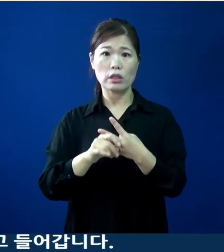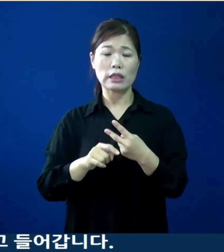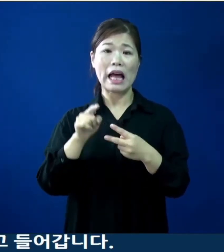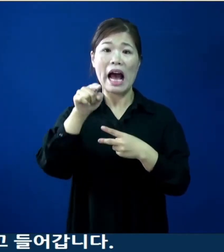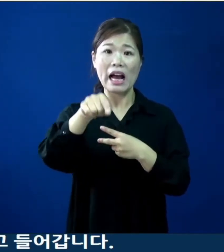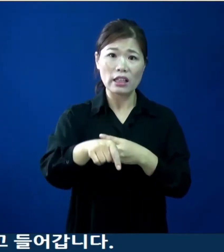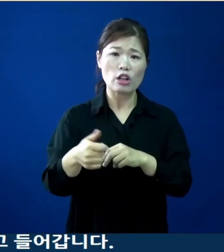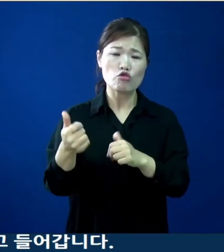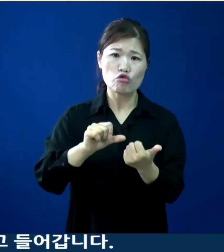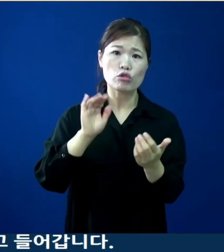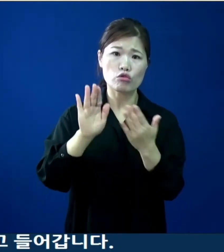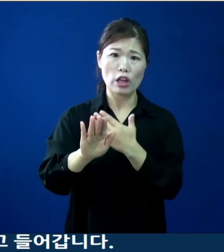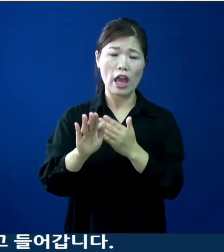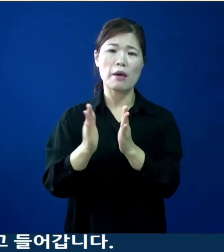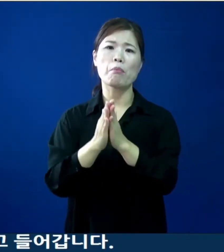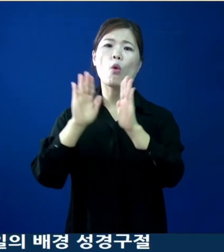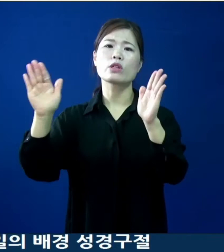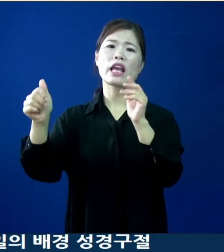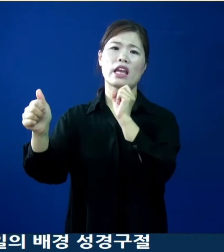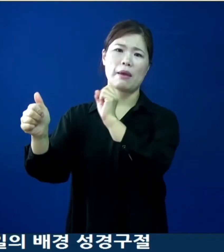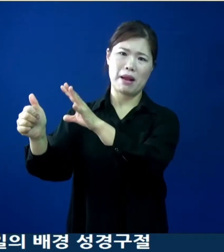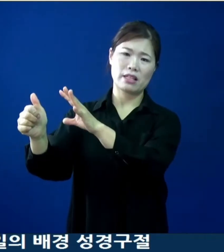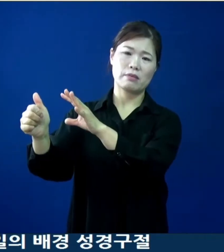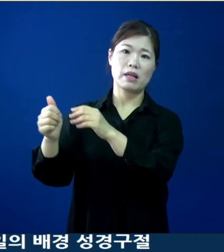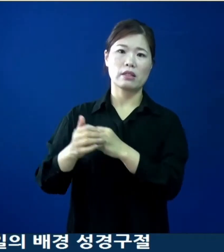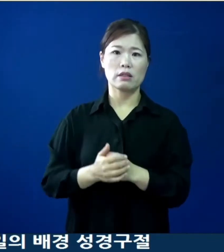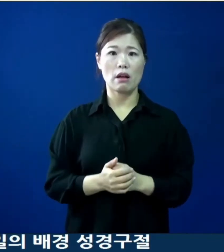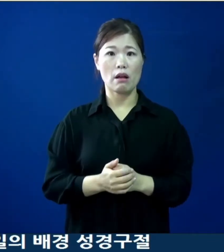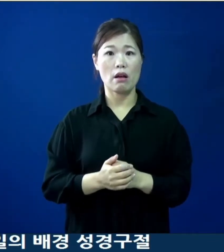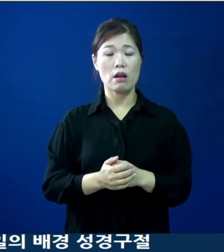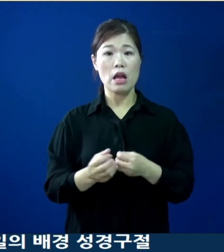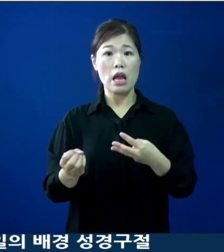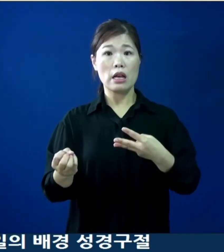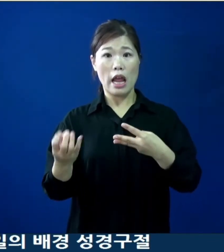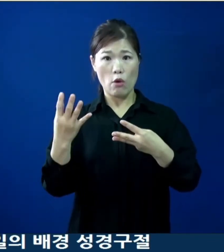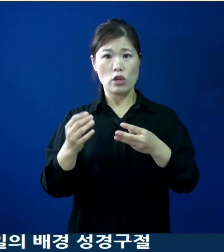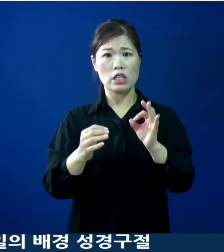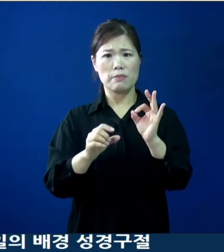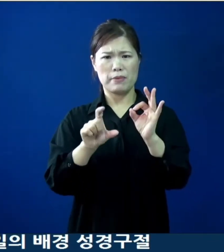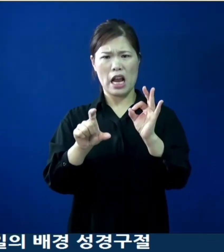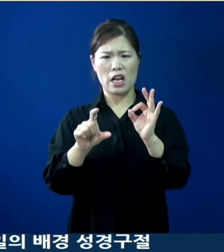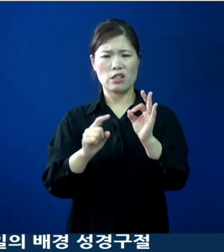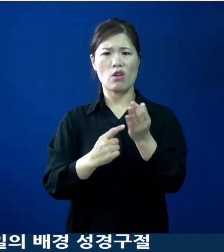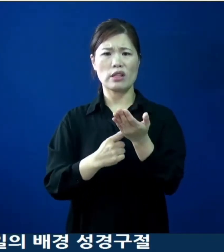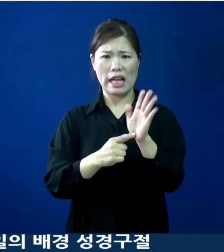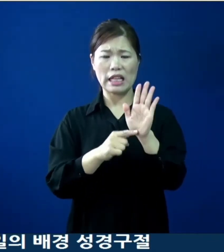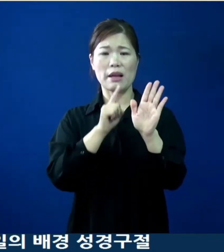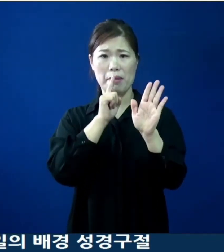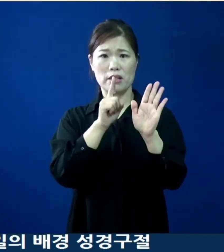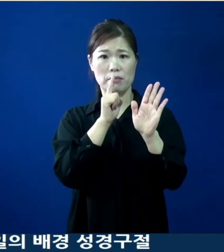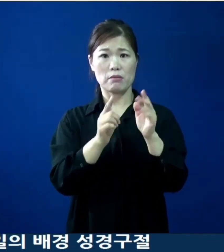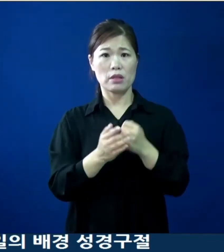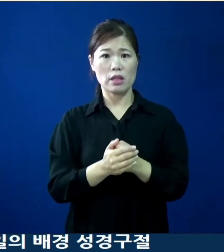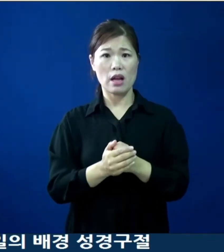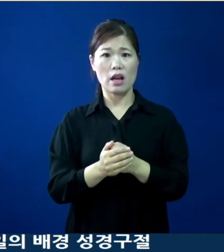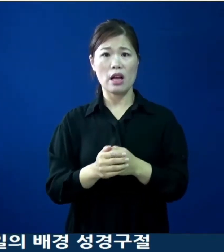모세에게 말씀하시느니라. 레위기 10장에 있었던 일이죠. 우리 몇 주 전에 다뤘습니다.